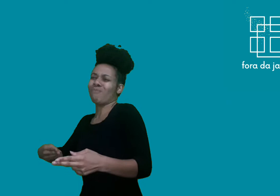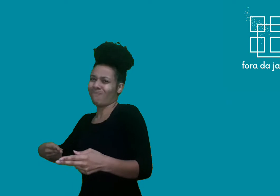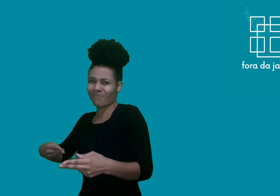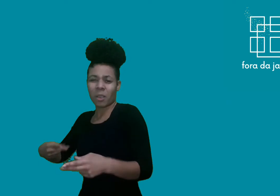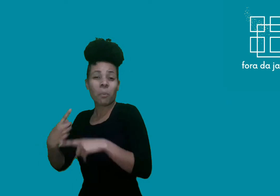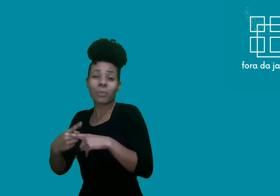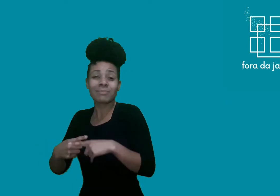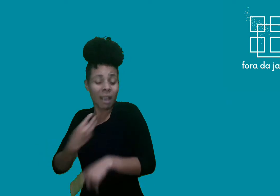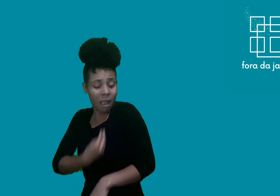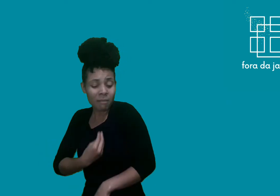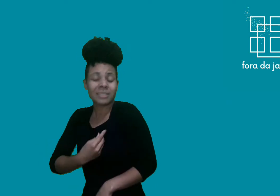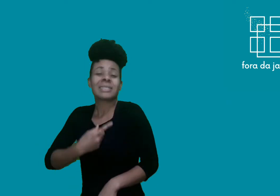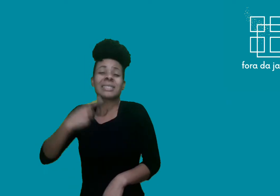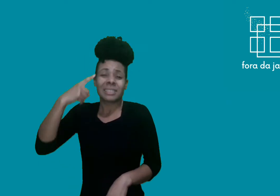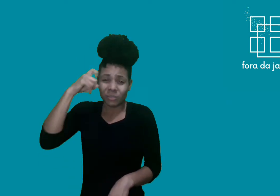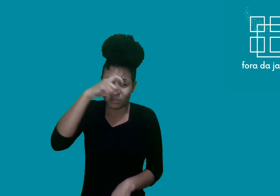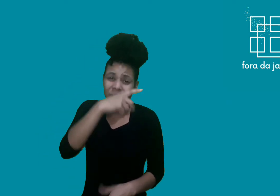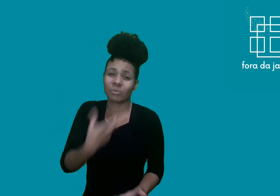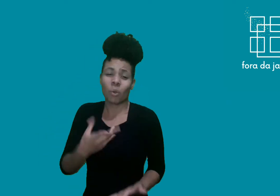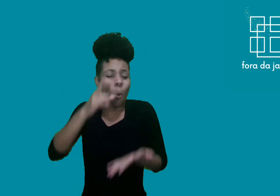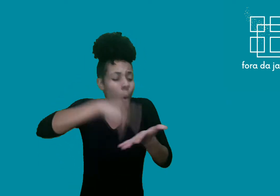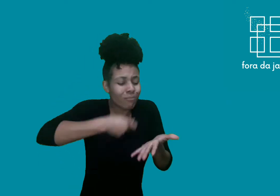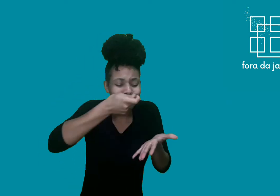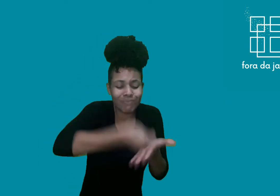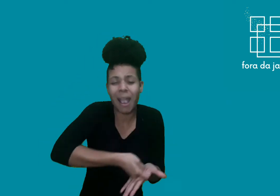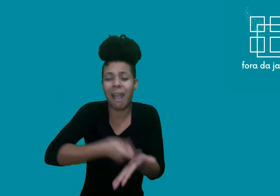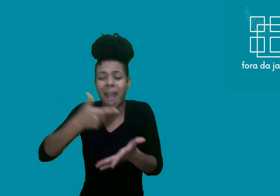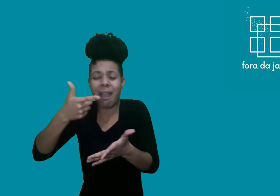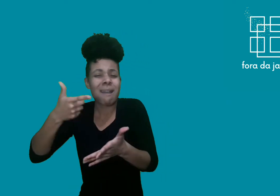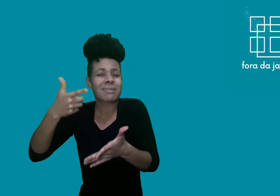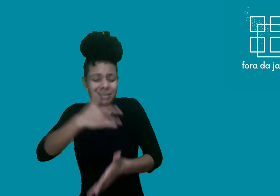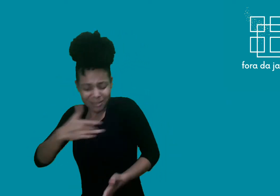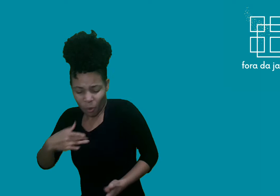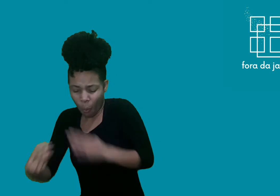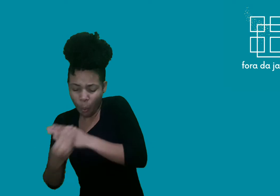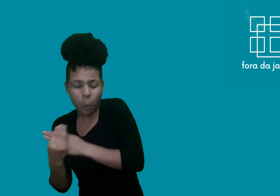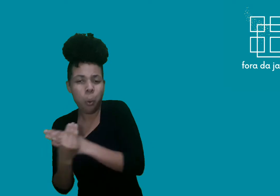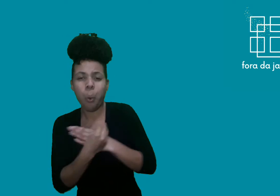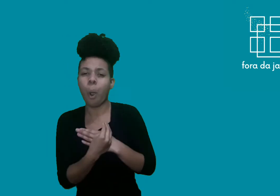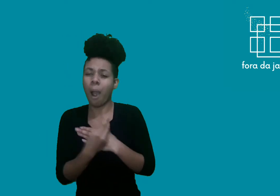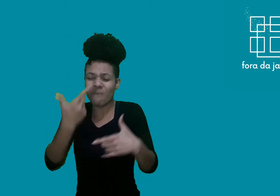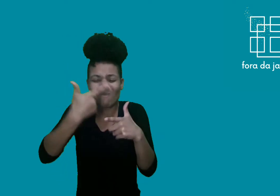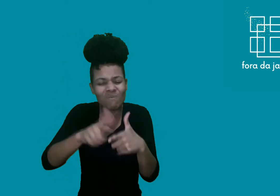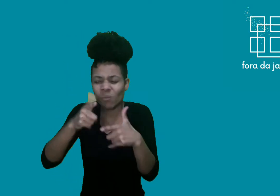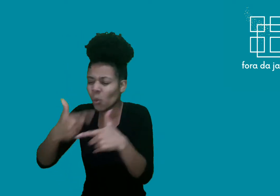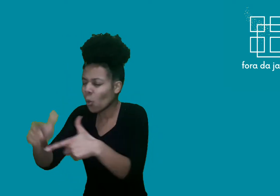gente mesmo, né? Aliás, a gente tem esse desleixo até com a nossa própria satisfação. E é uma luta diária tentar ter